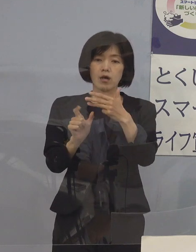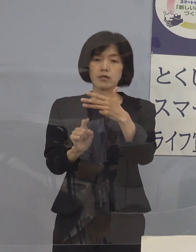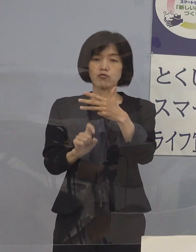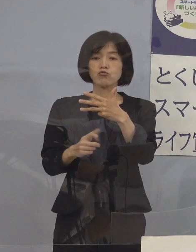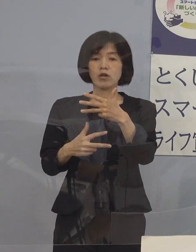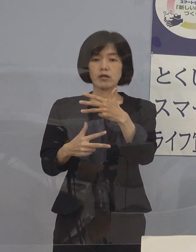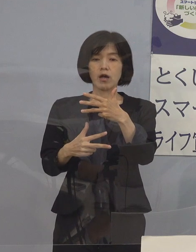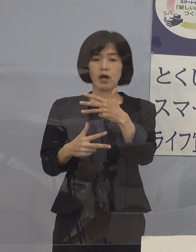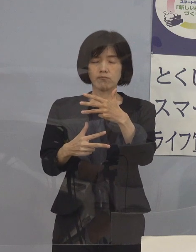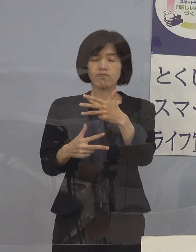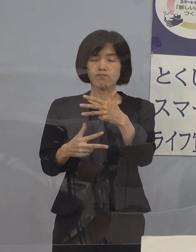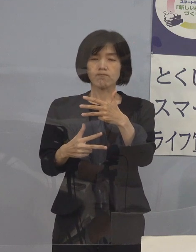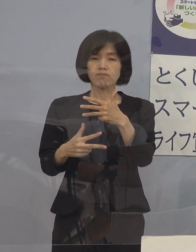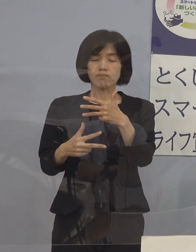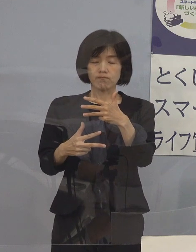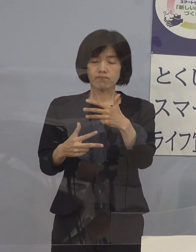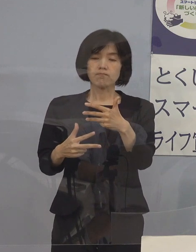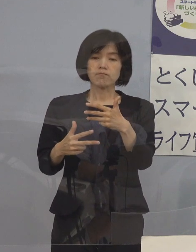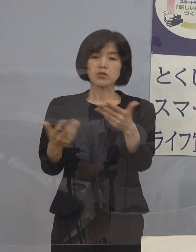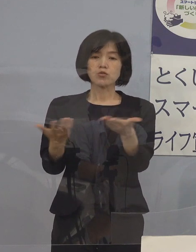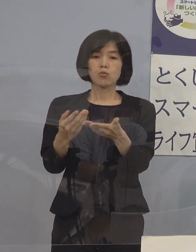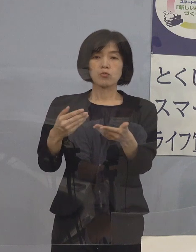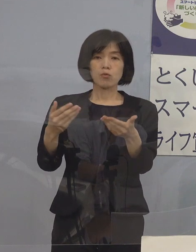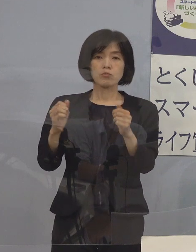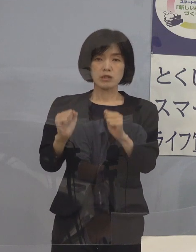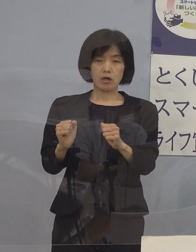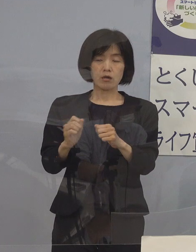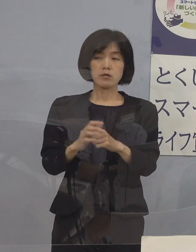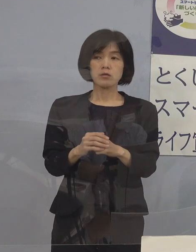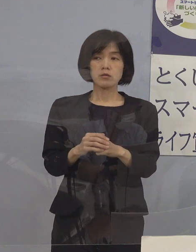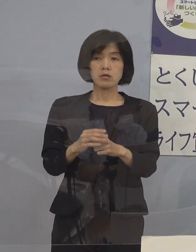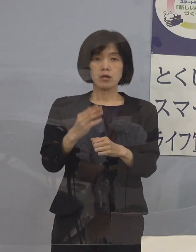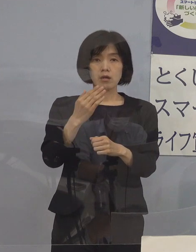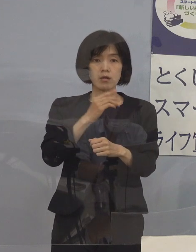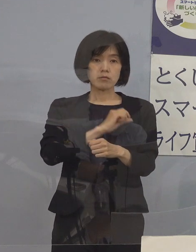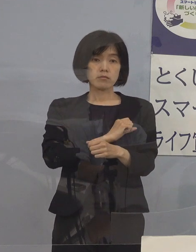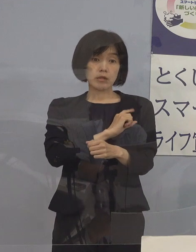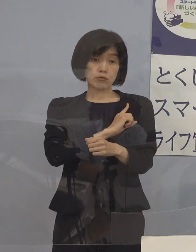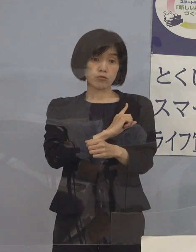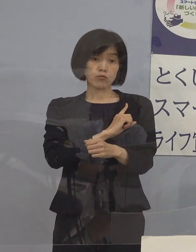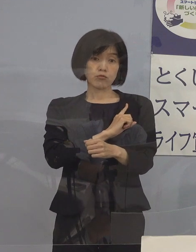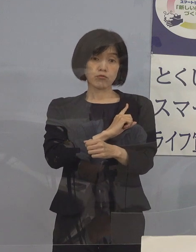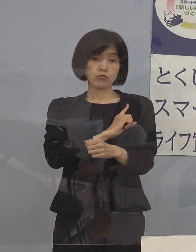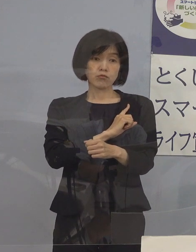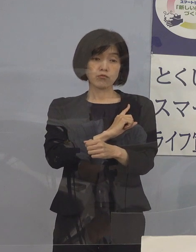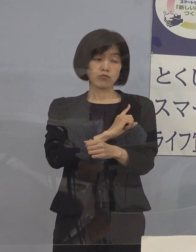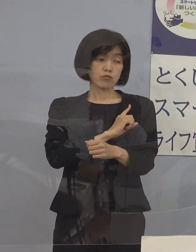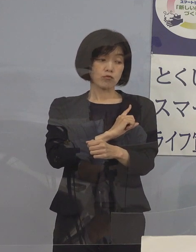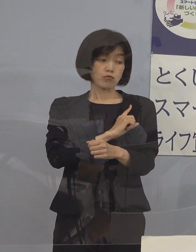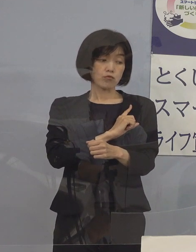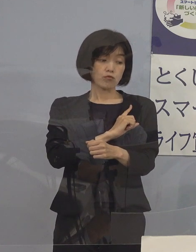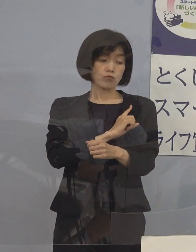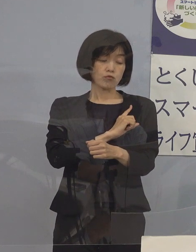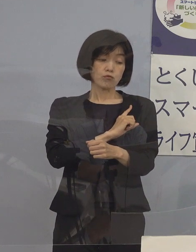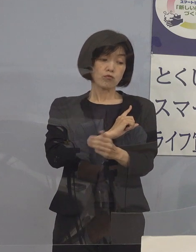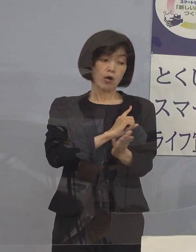日、仕事に従事ということになります。 この方、発熱とかはない ですか？発熱はこの時点では、というかその